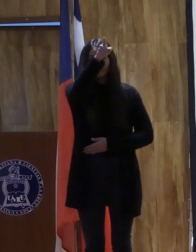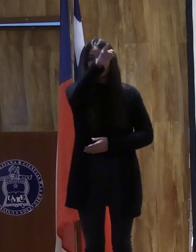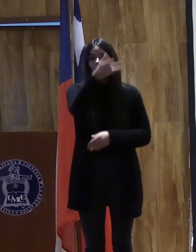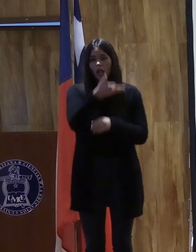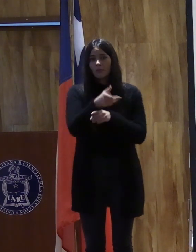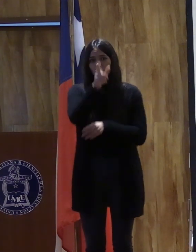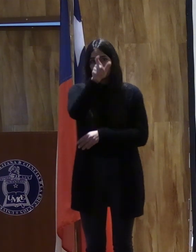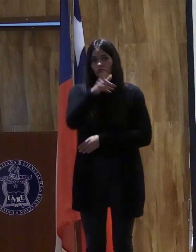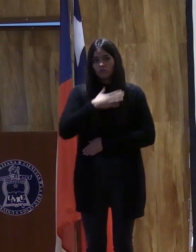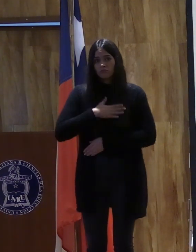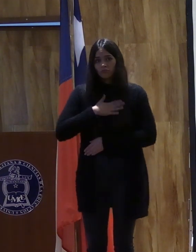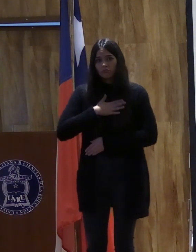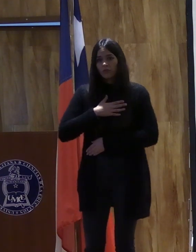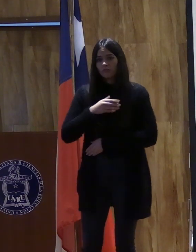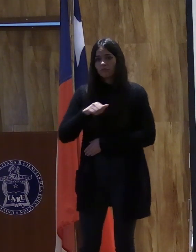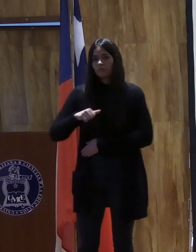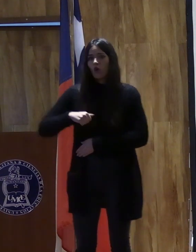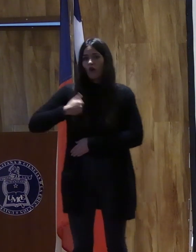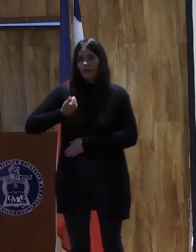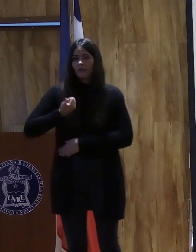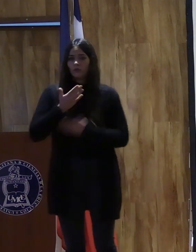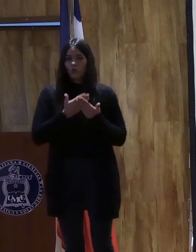atrás.